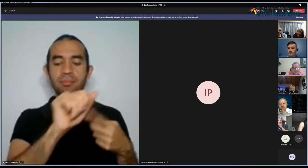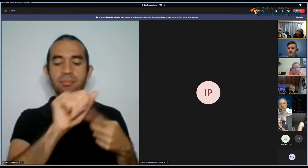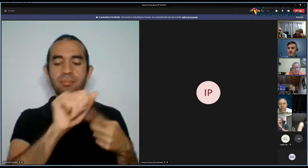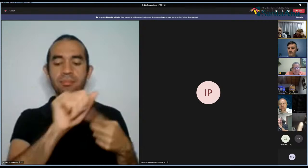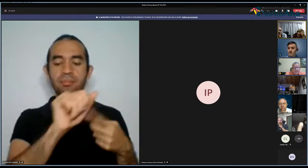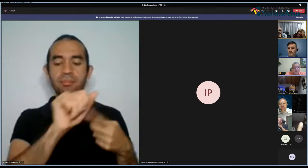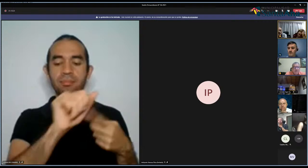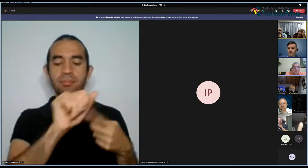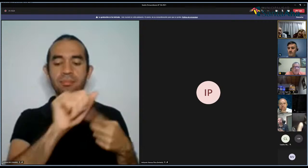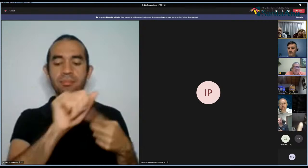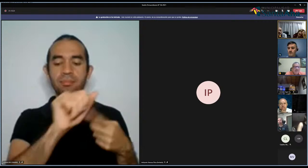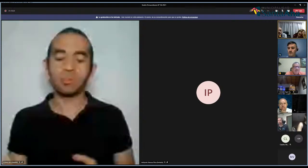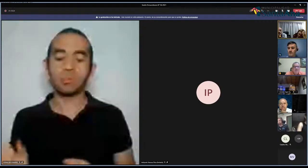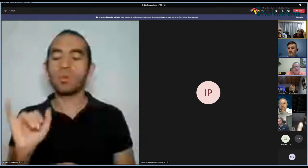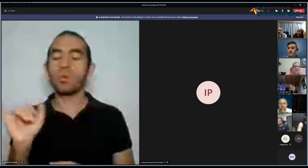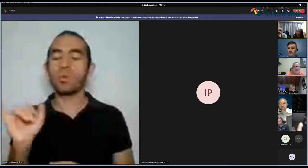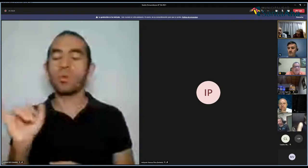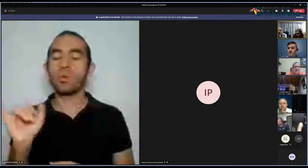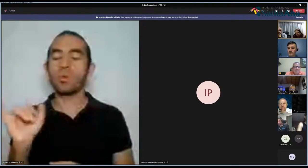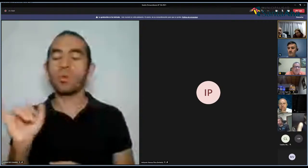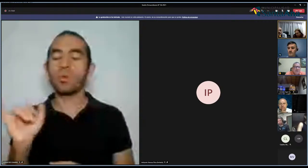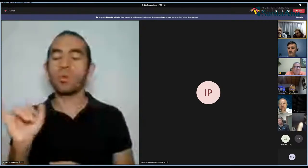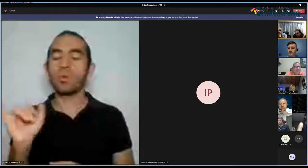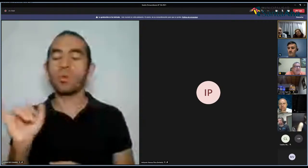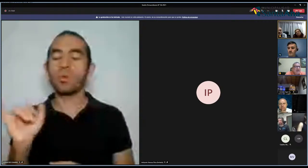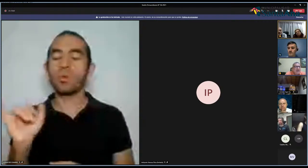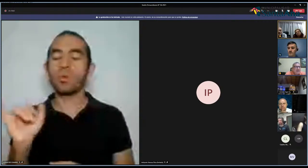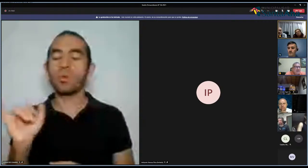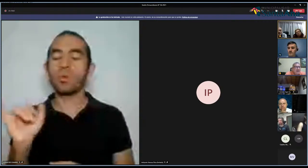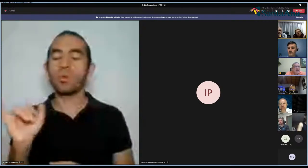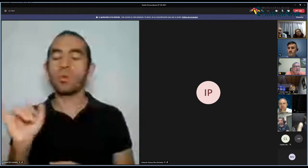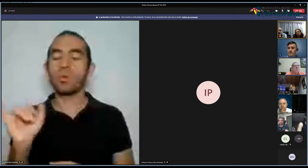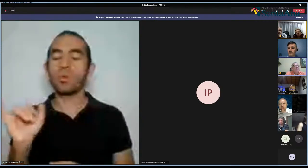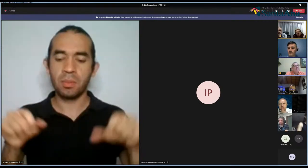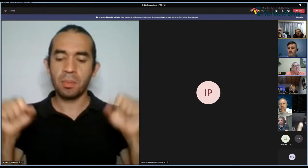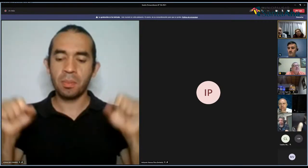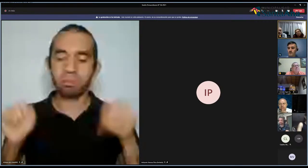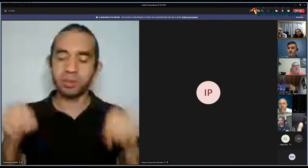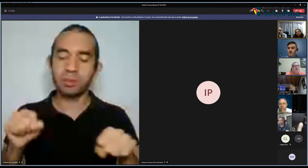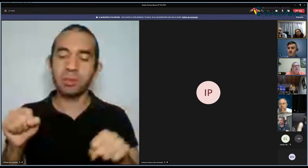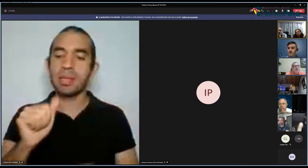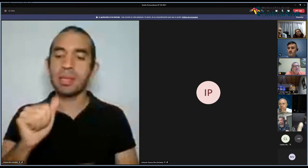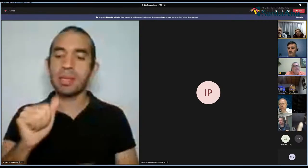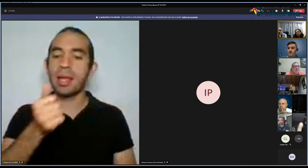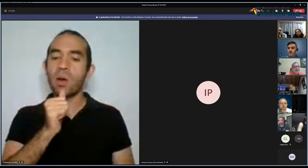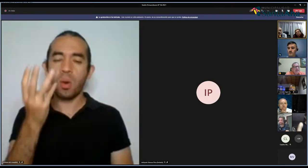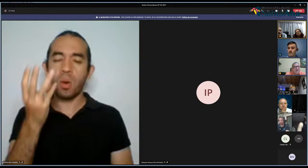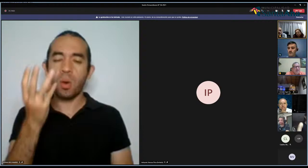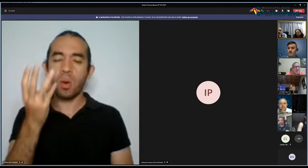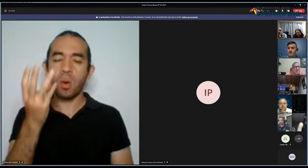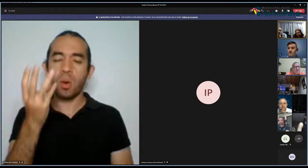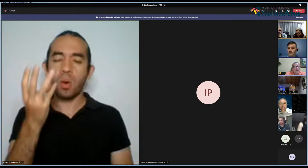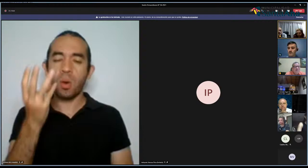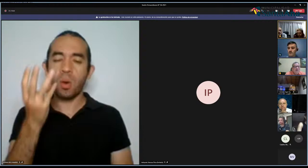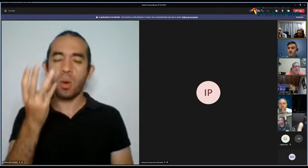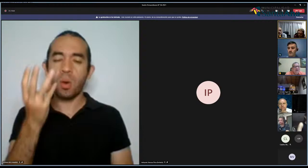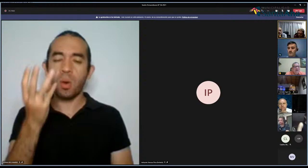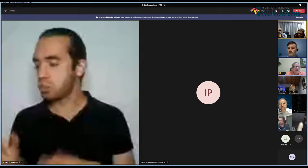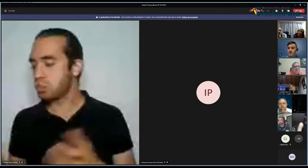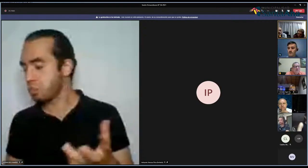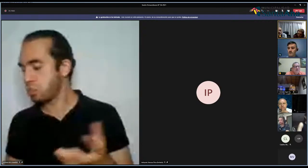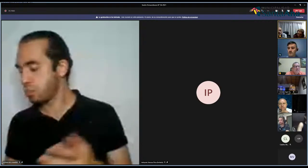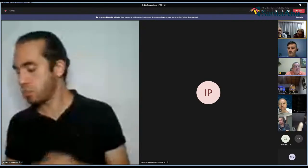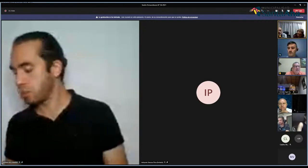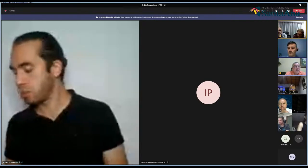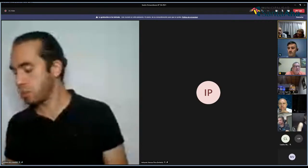les siga pasando lo que a ustedes les sucede posiblemente la cantidad de agua no sea el problema que se tiene en ese lugar sino más bien en la